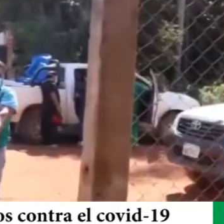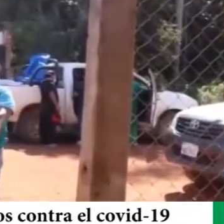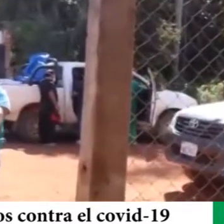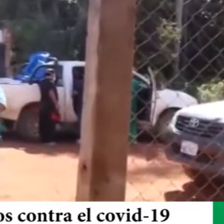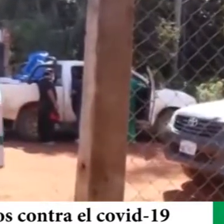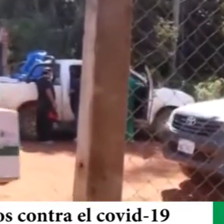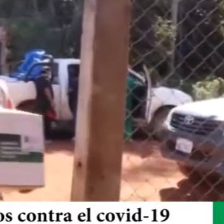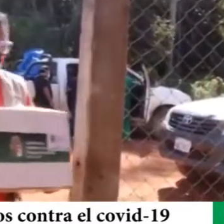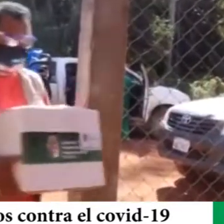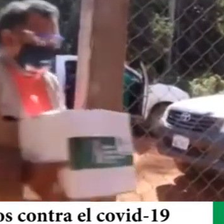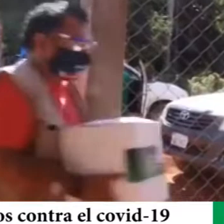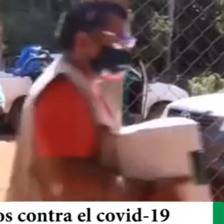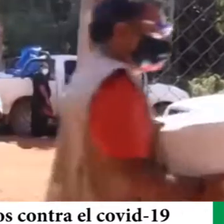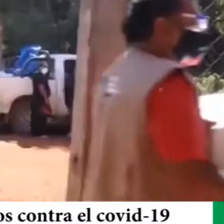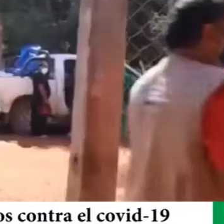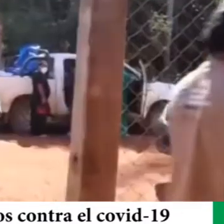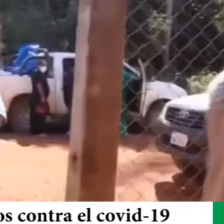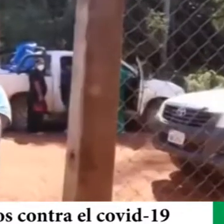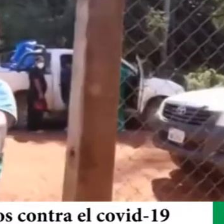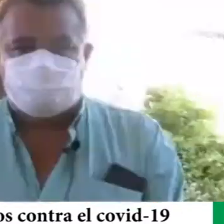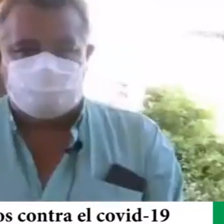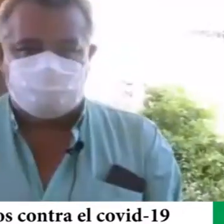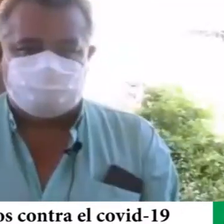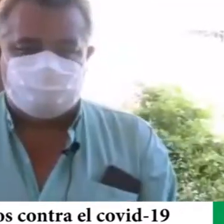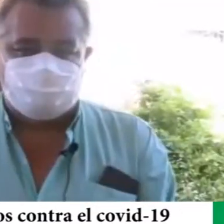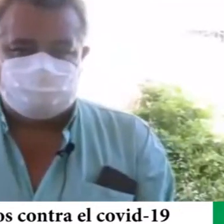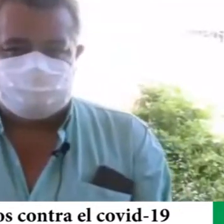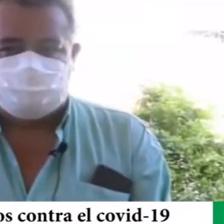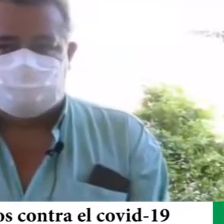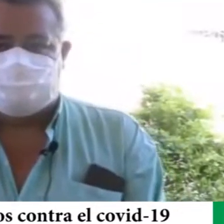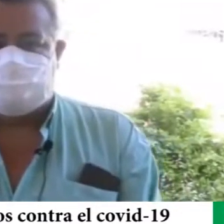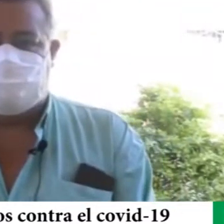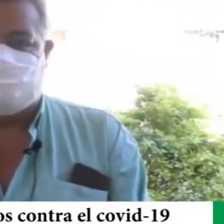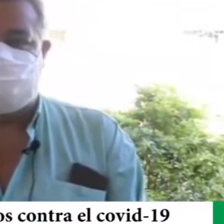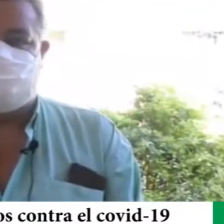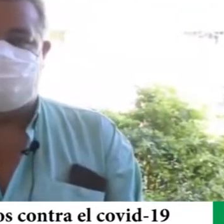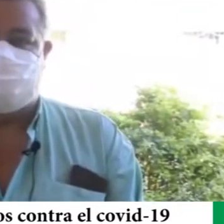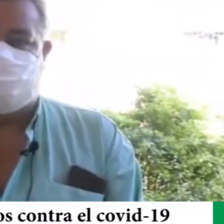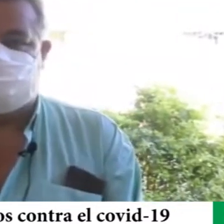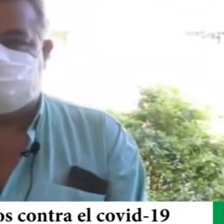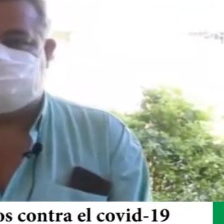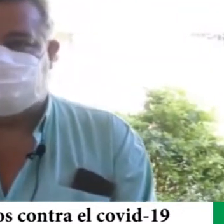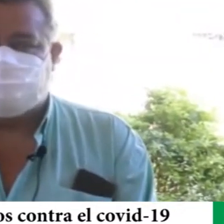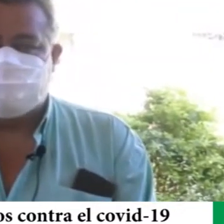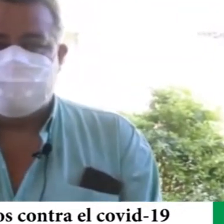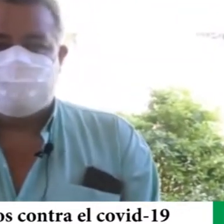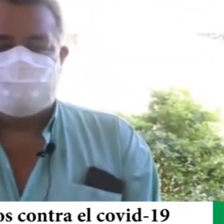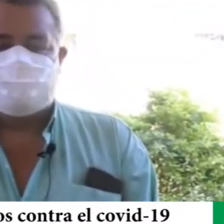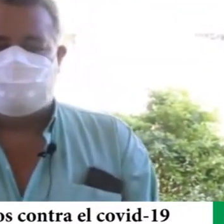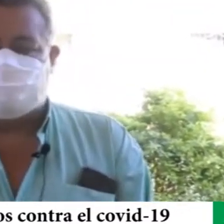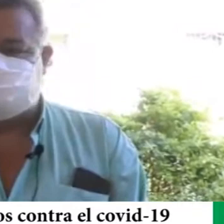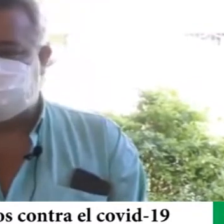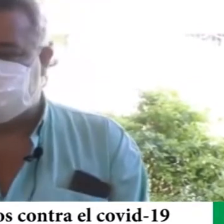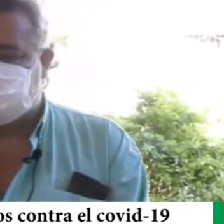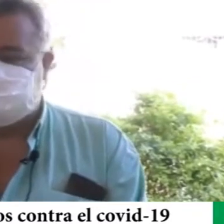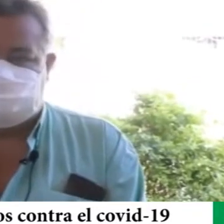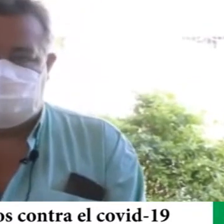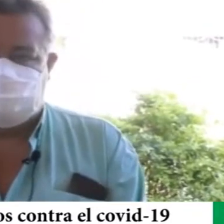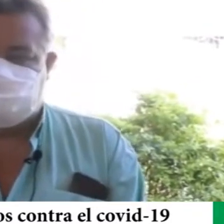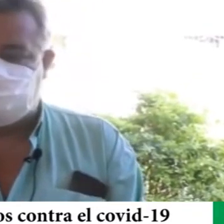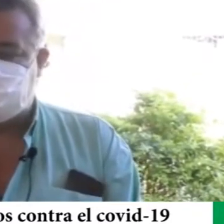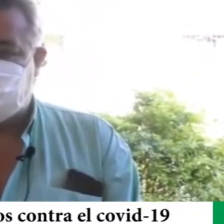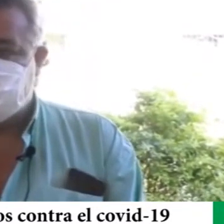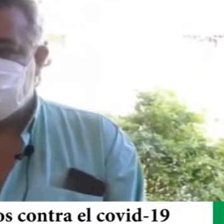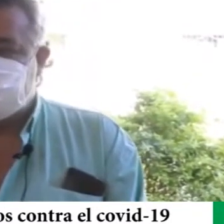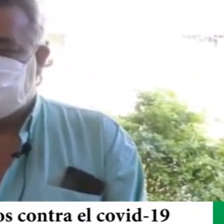multidisciplinario a instrucción del señor gobernador, que estamos atendiendo a todos los pacientes sospechosos y todos los pacientes